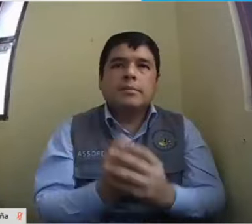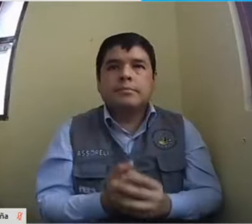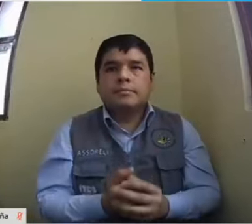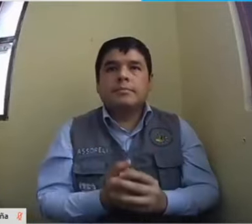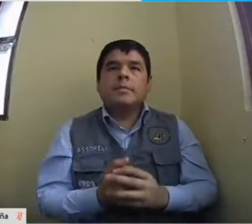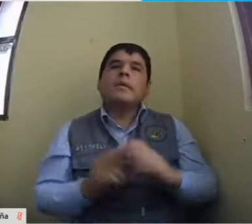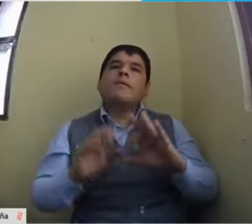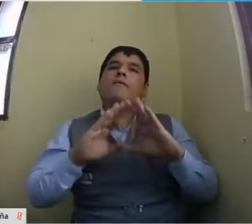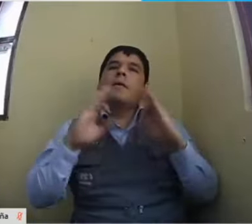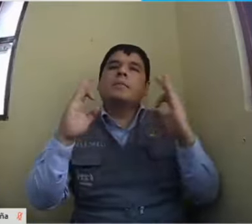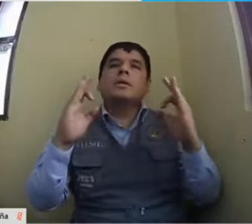Familia.